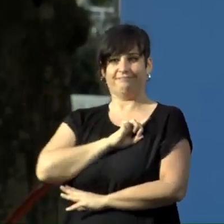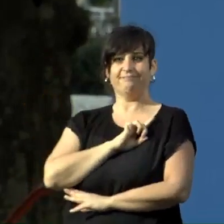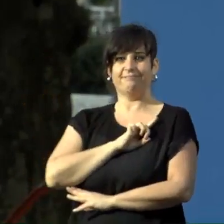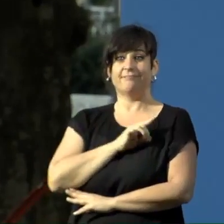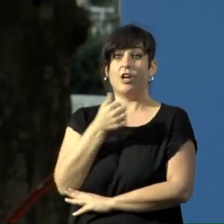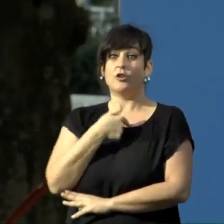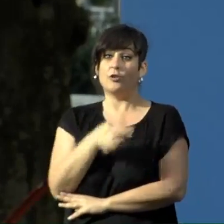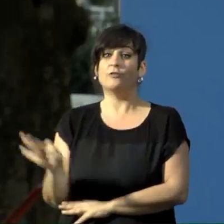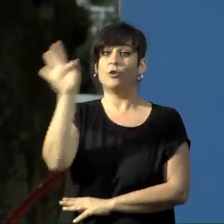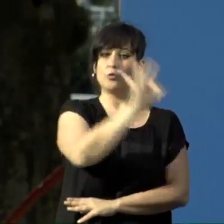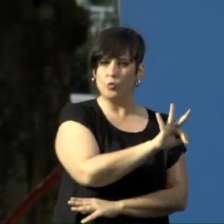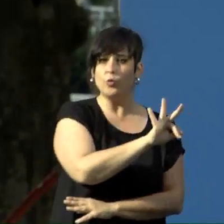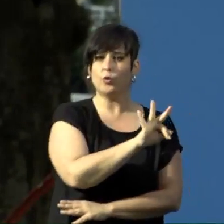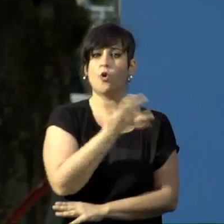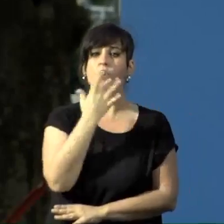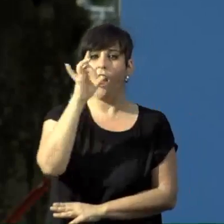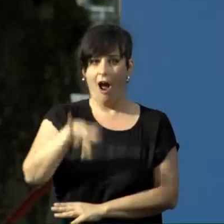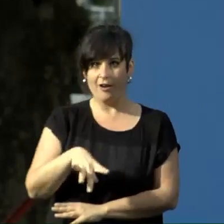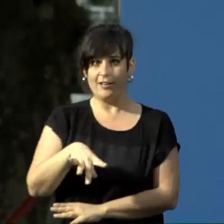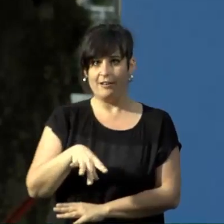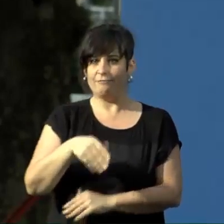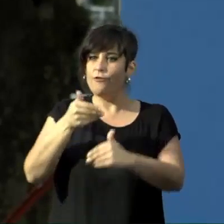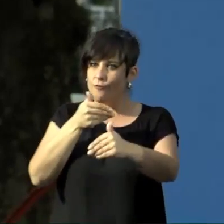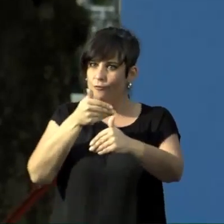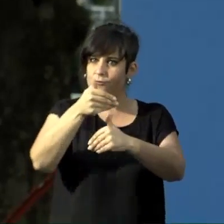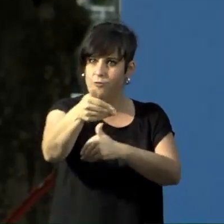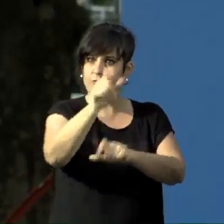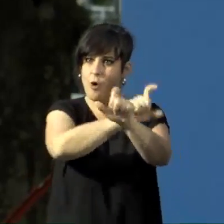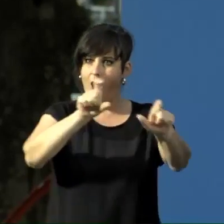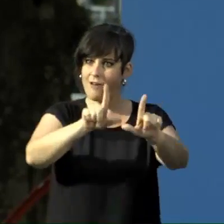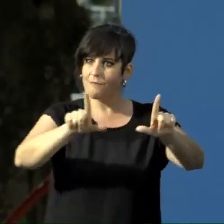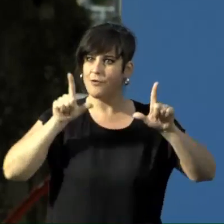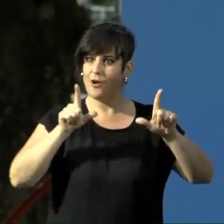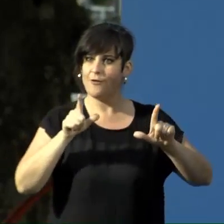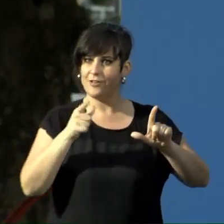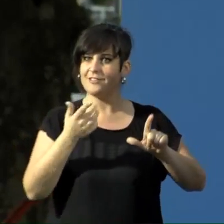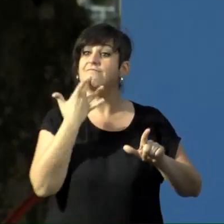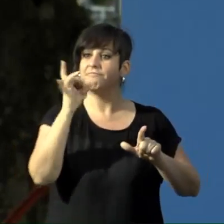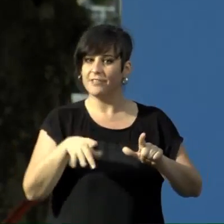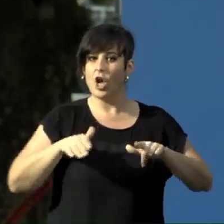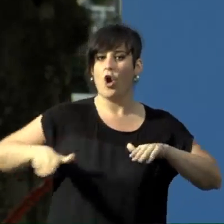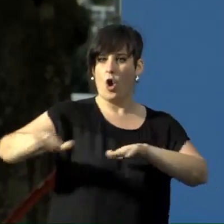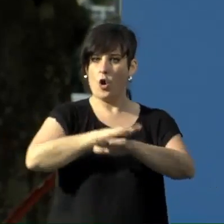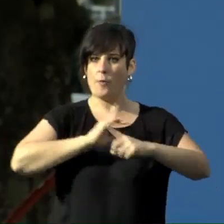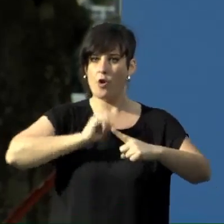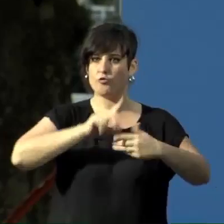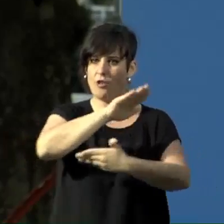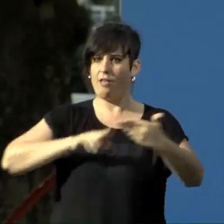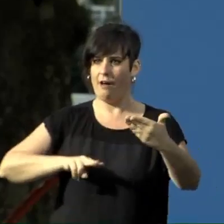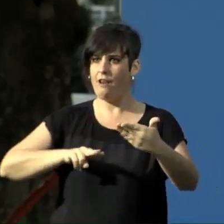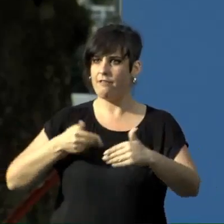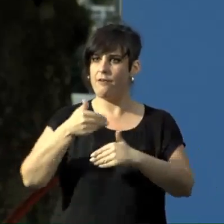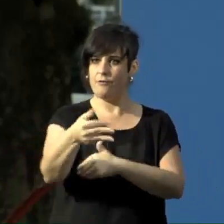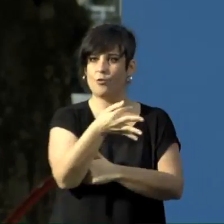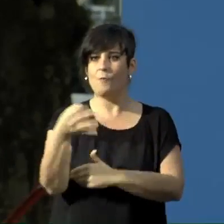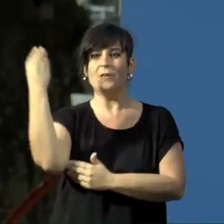deixo, compañeiras e compañeiros, con este futuro. Aquí vos deixo co goberno da Xunta de Galicia e co